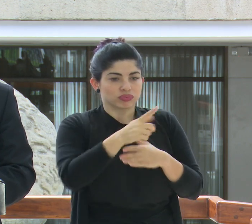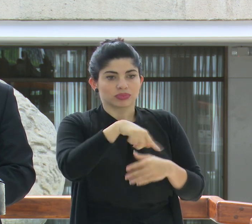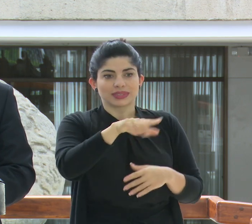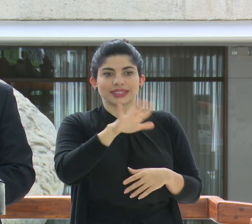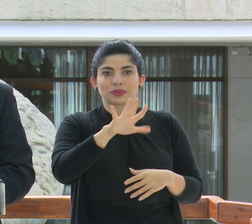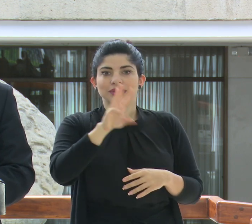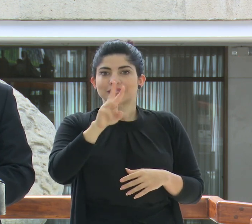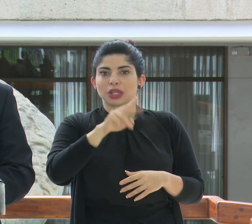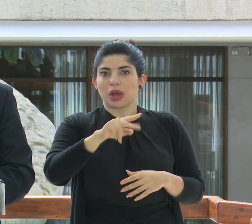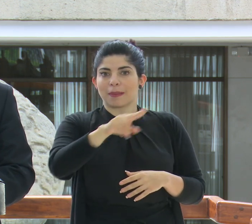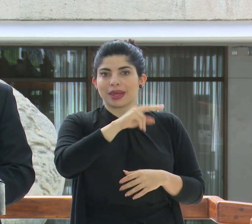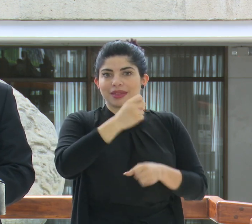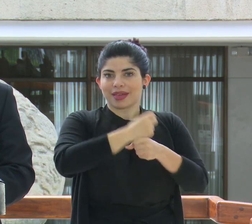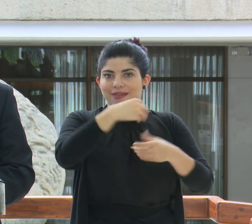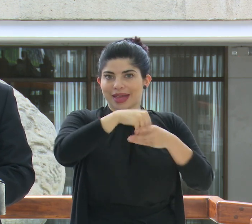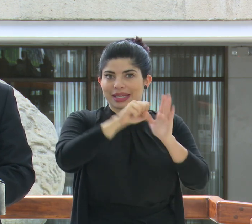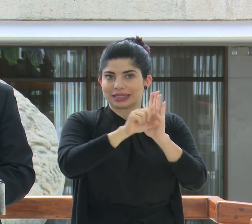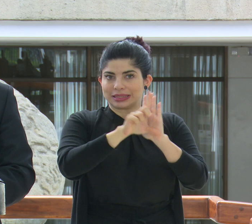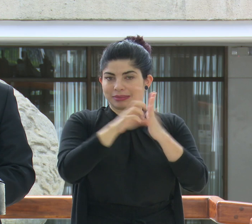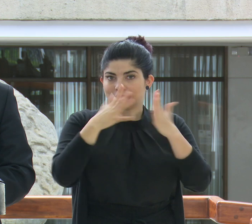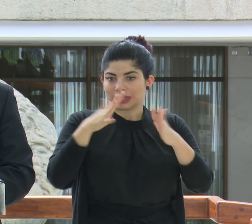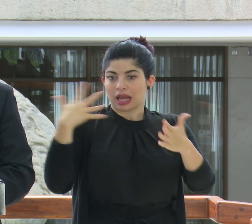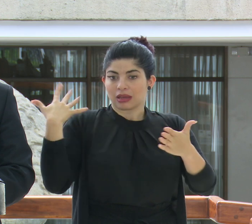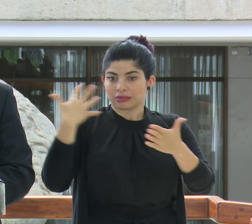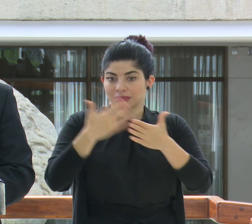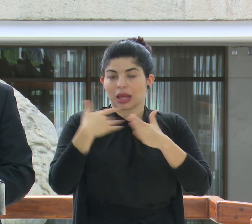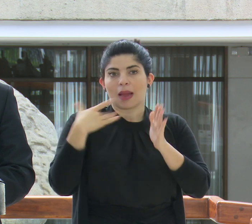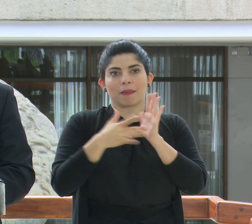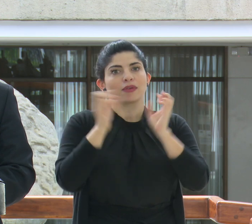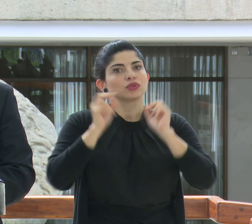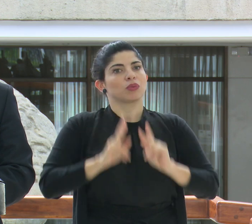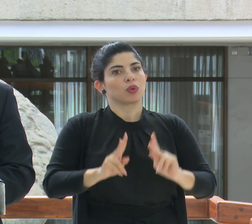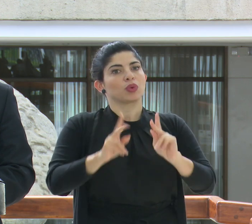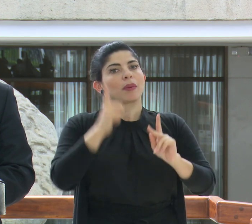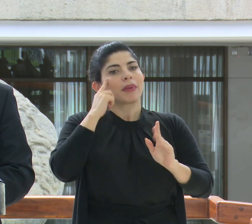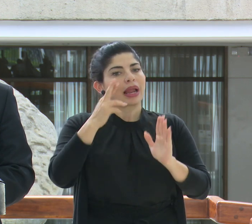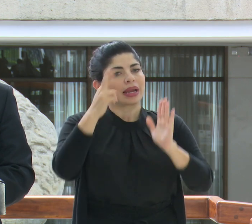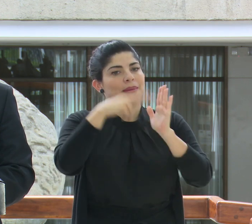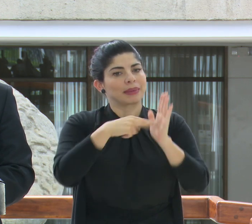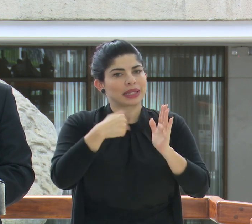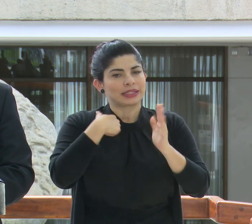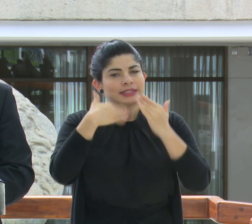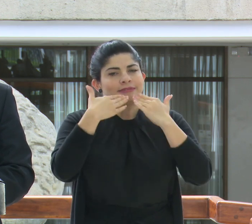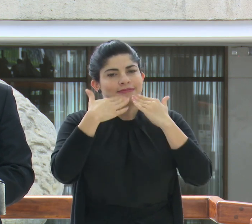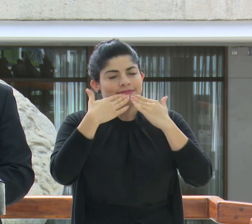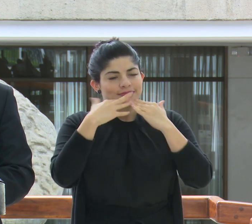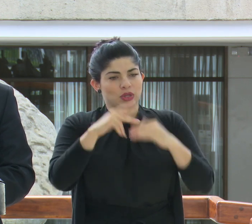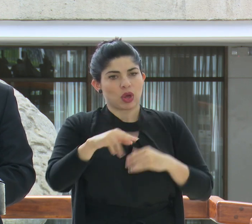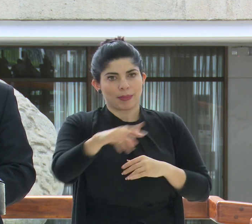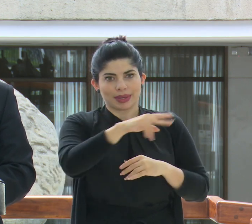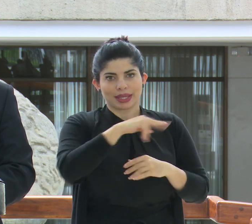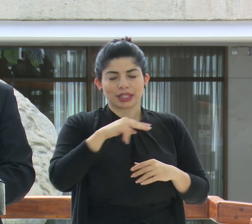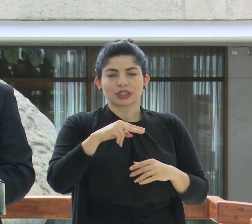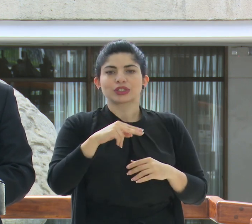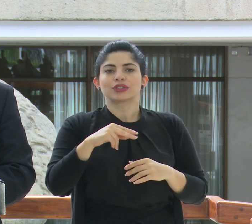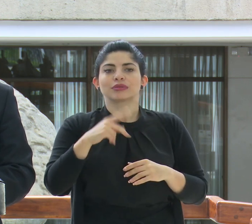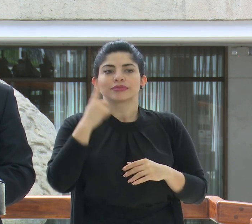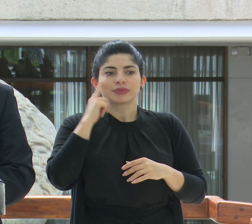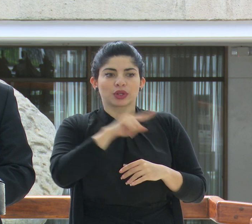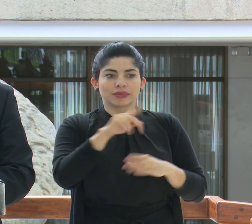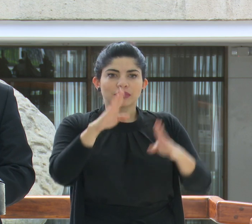y compañeras en la Asamblea Legislativa, que aprovecho la oportunidad para reiterarles mi agradecimiento por el